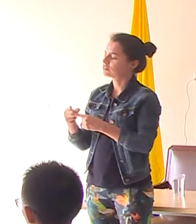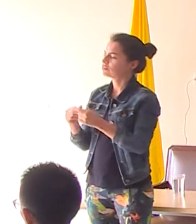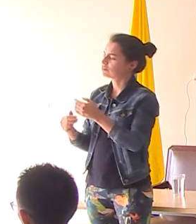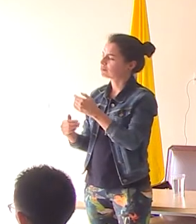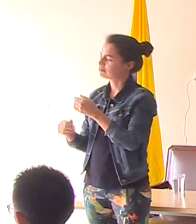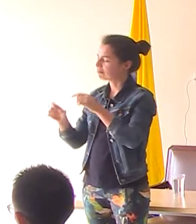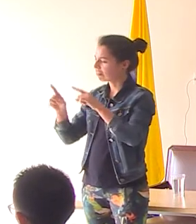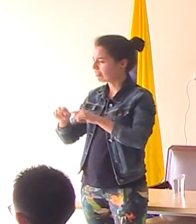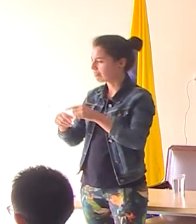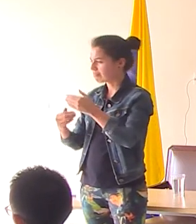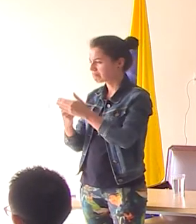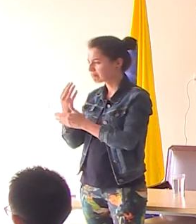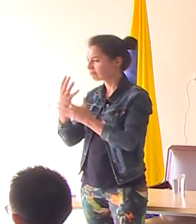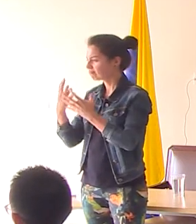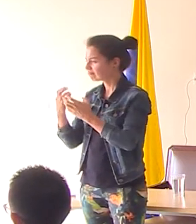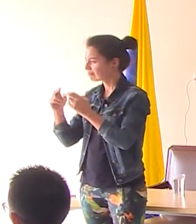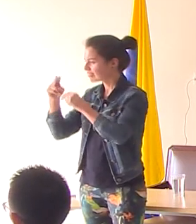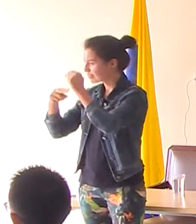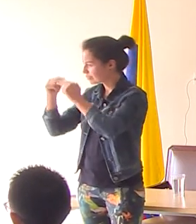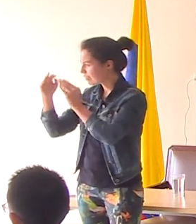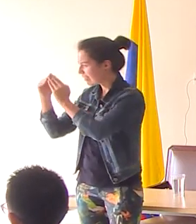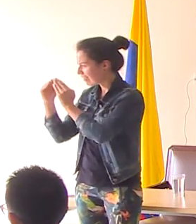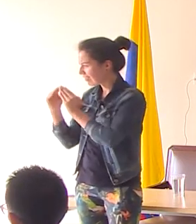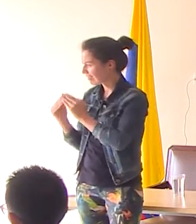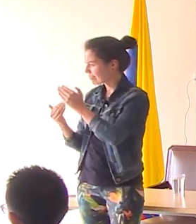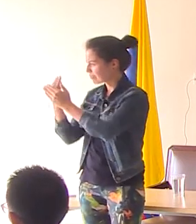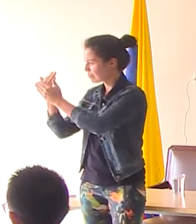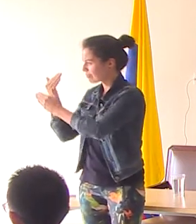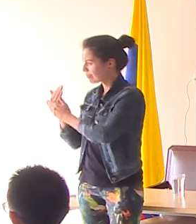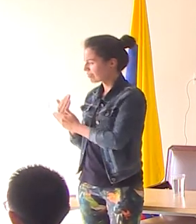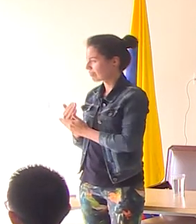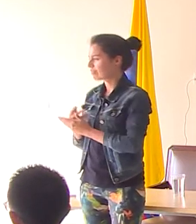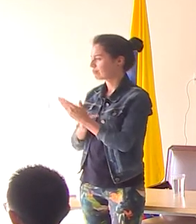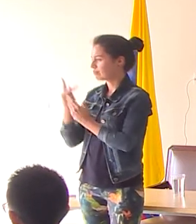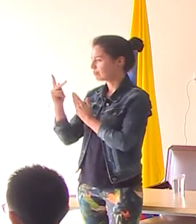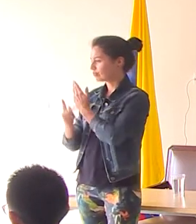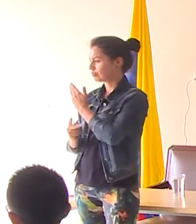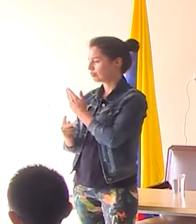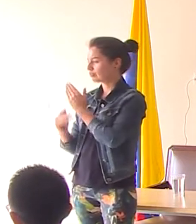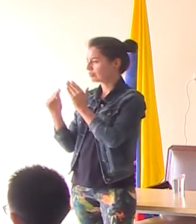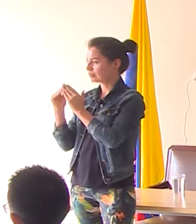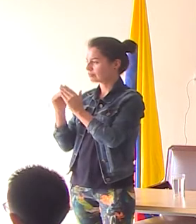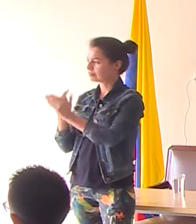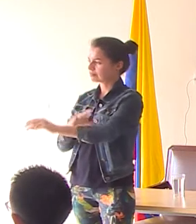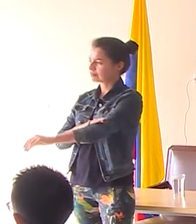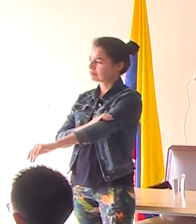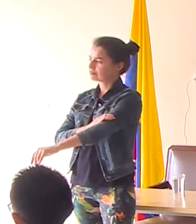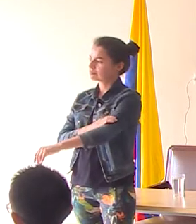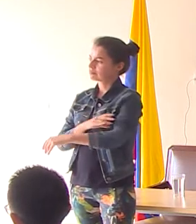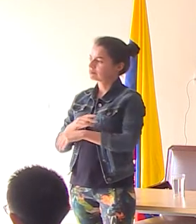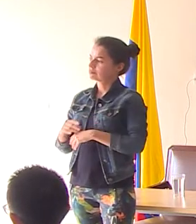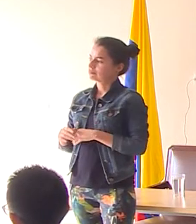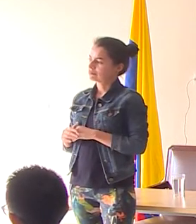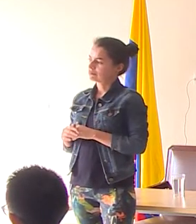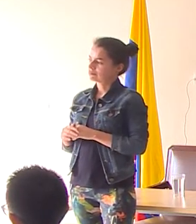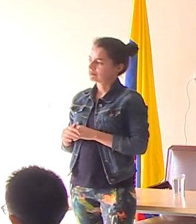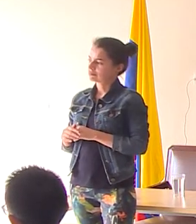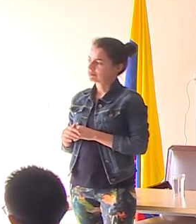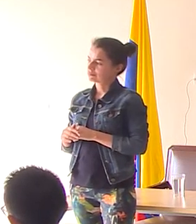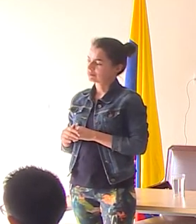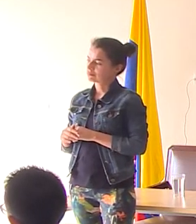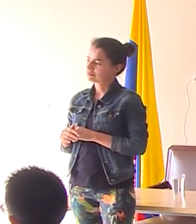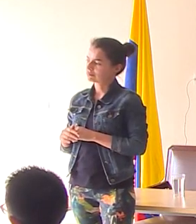digamos quitarle el carácter natural al río originalmente era el natural canalizarlo al verlo un canal